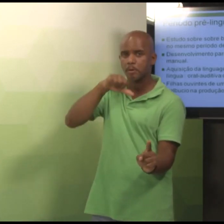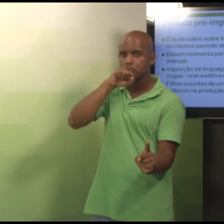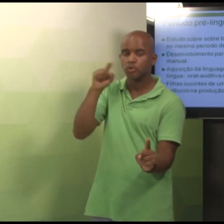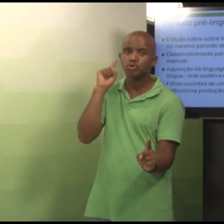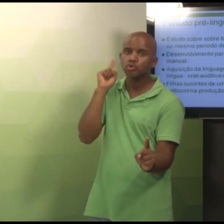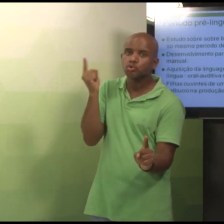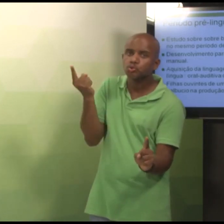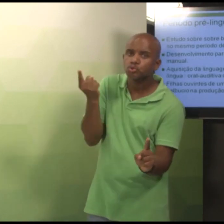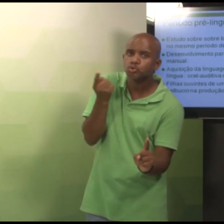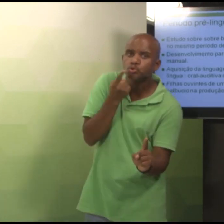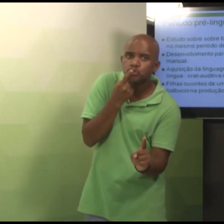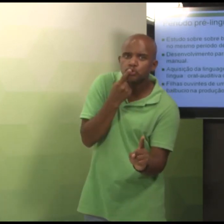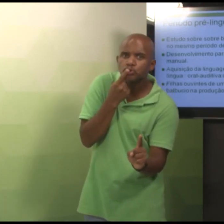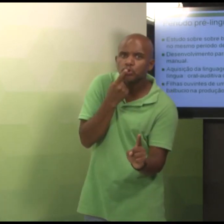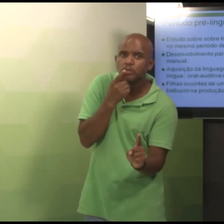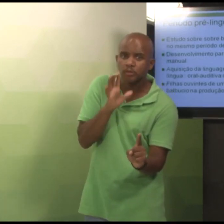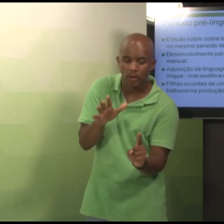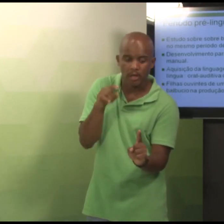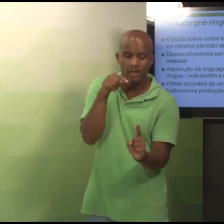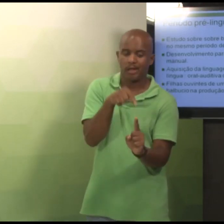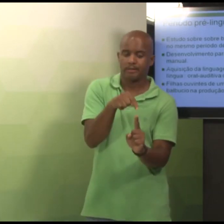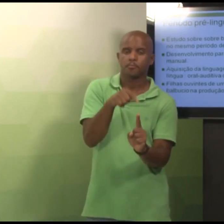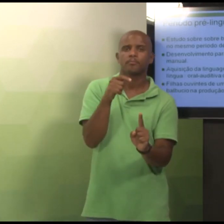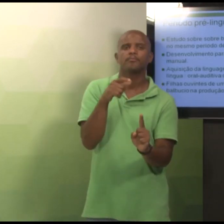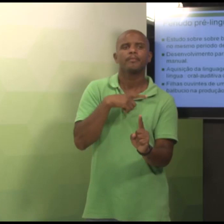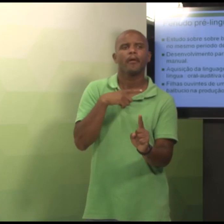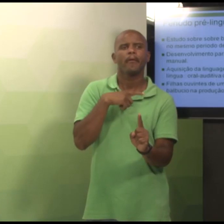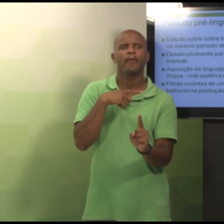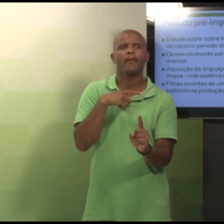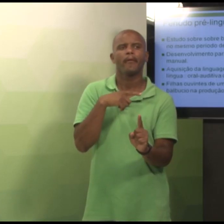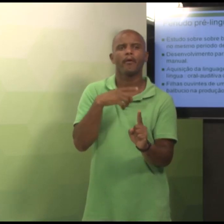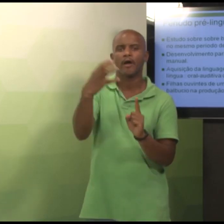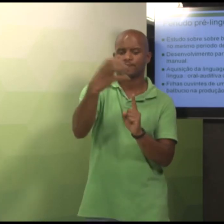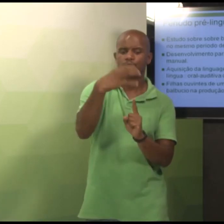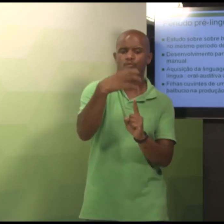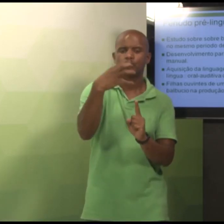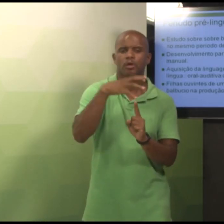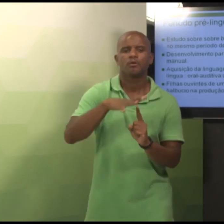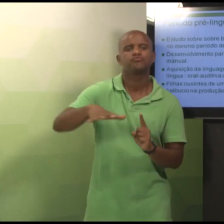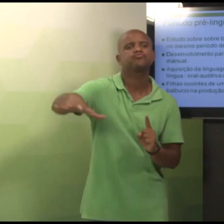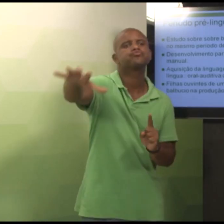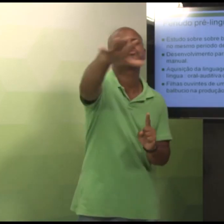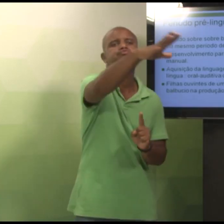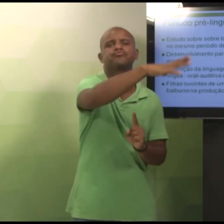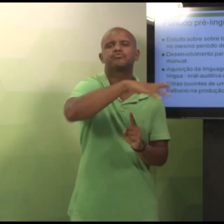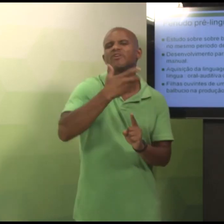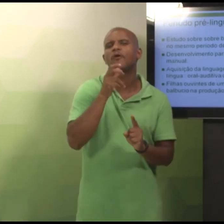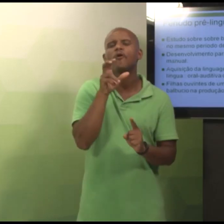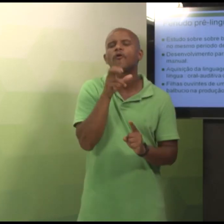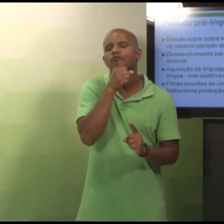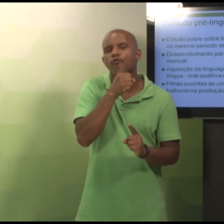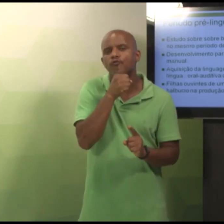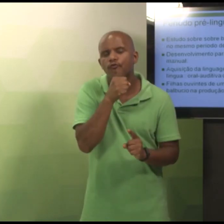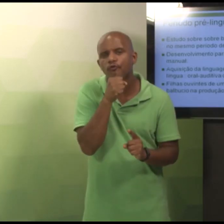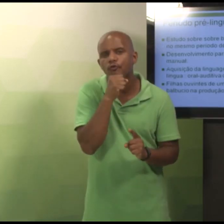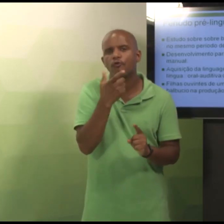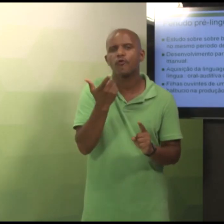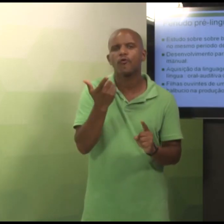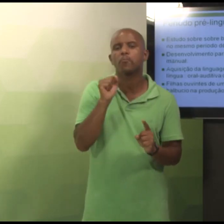uma criança ouvinte, filha de surdos. Essa criança, ela vai